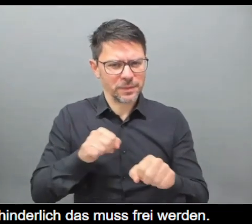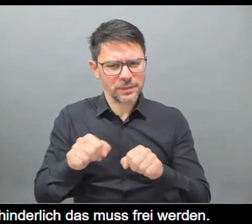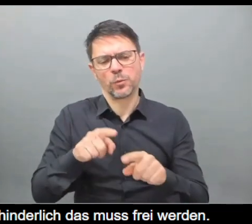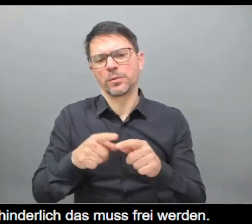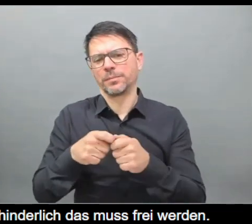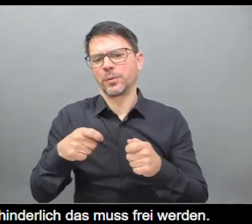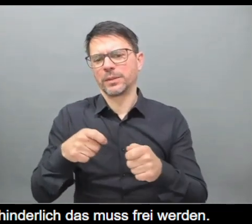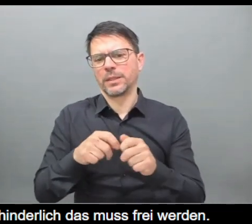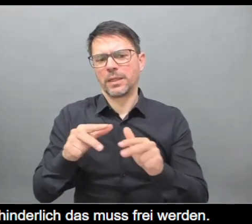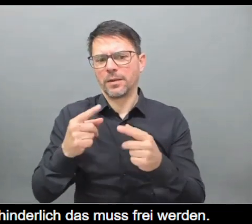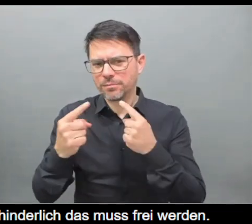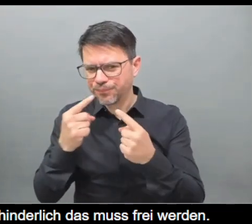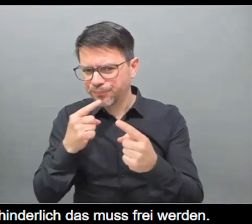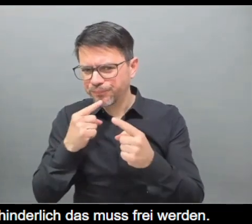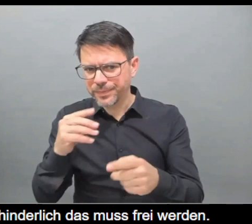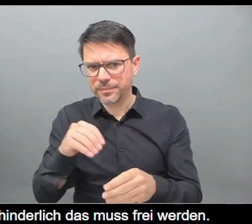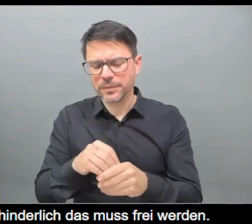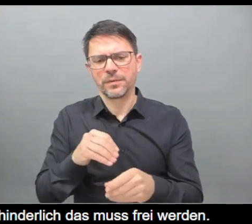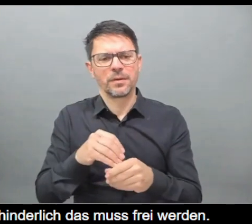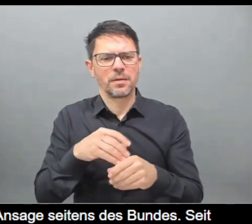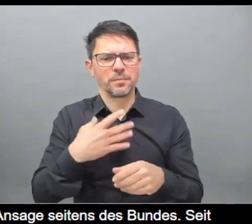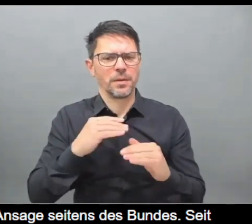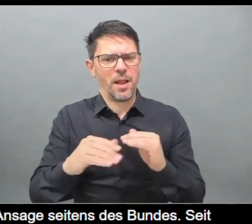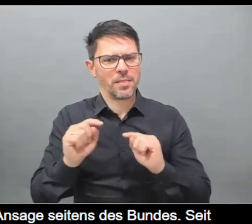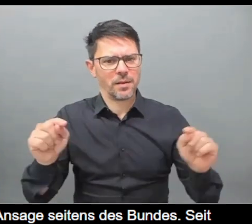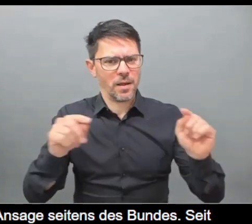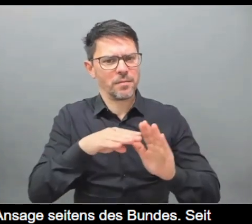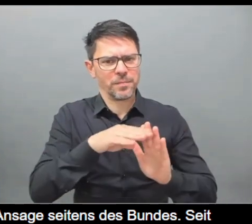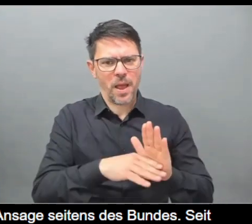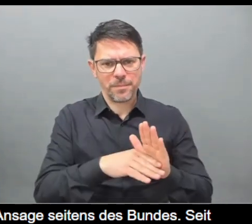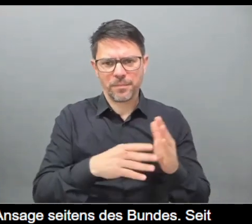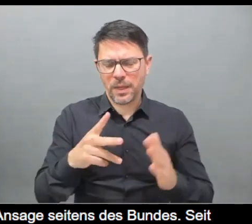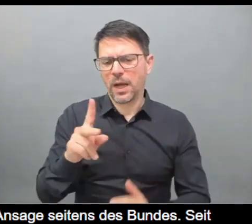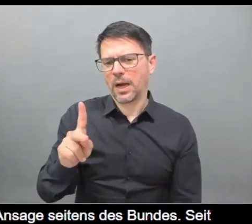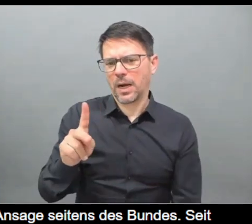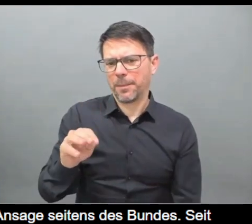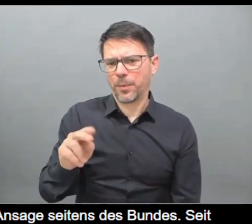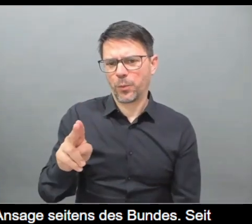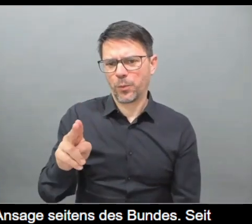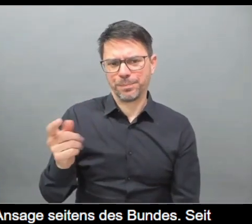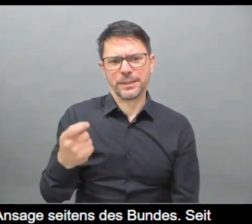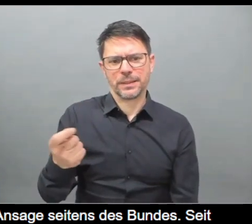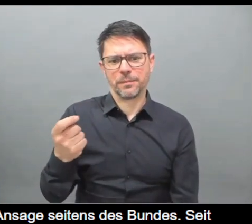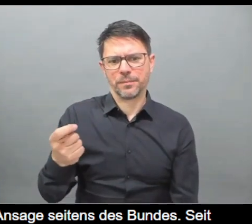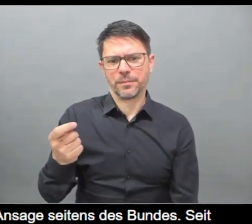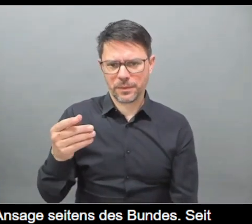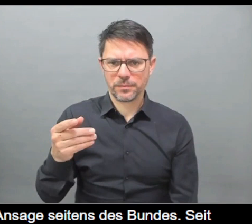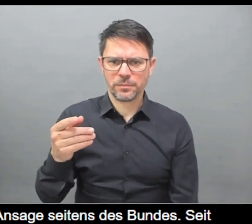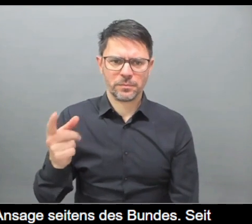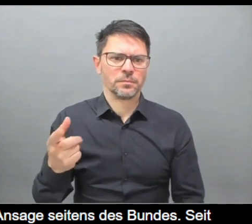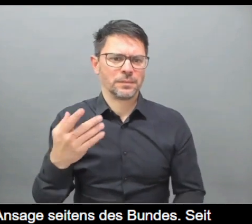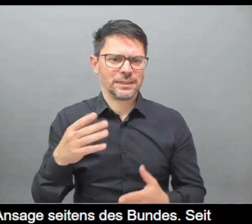der Energiepreise in die Insolvenz geraten würde, dann zahlt der Freistaat Bayern die Summe, die über die